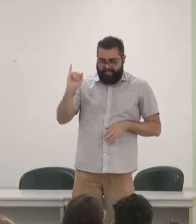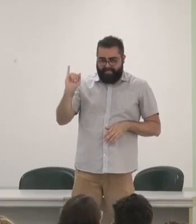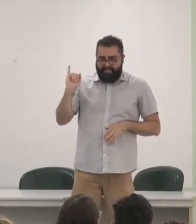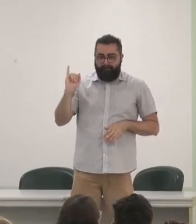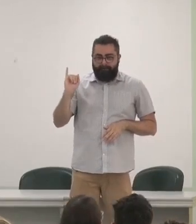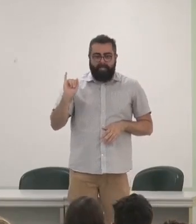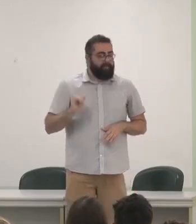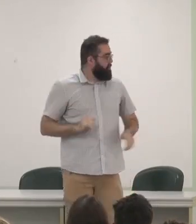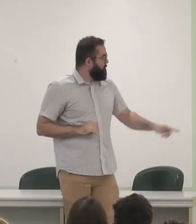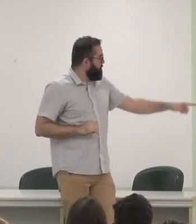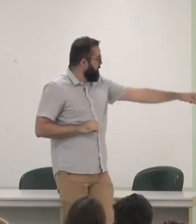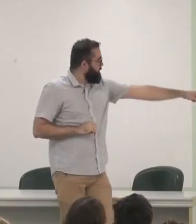Bernari,